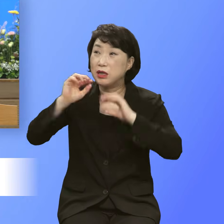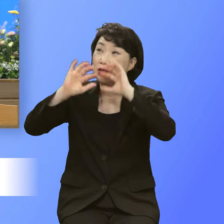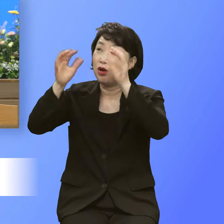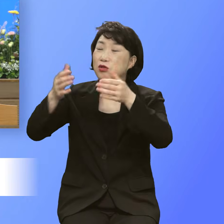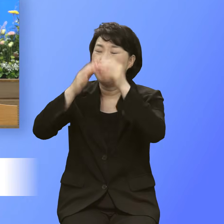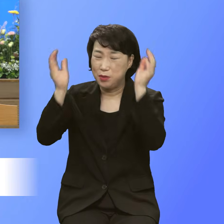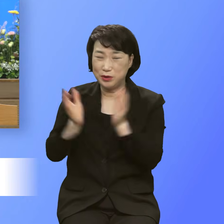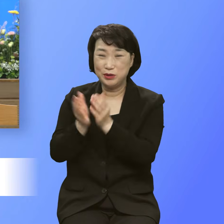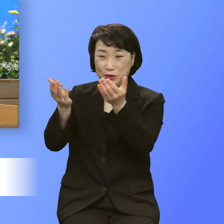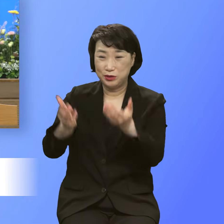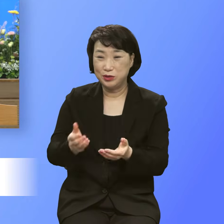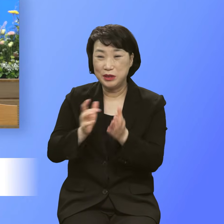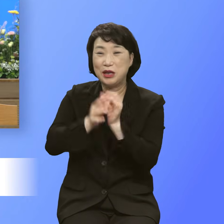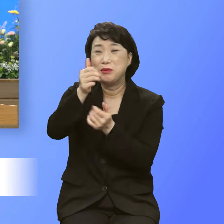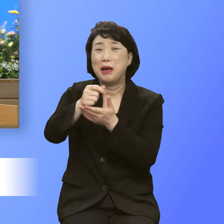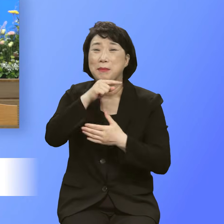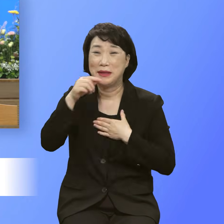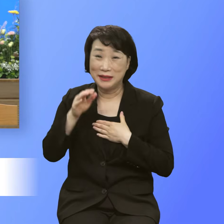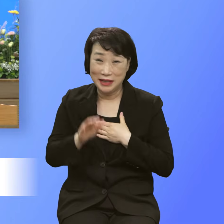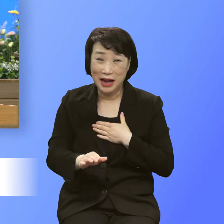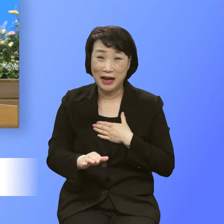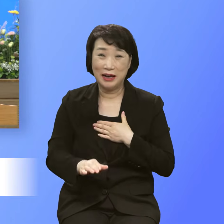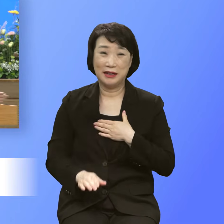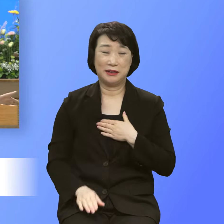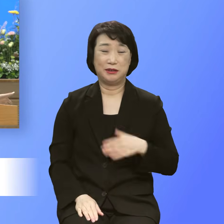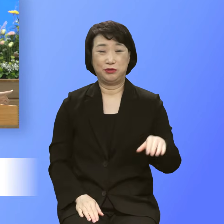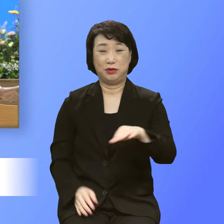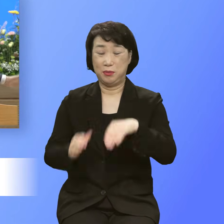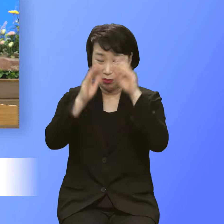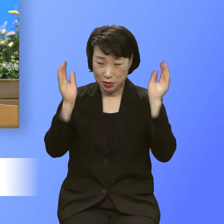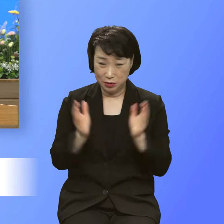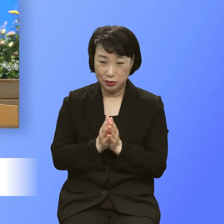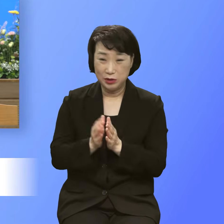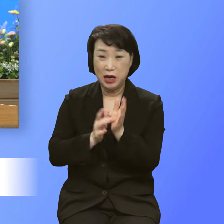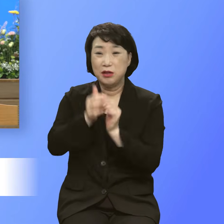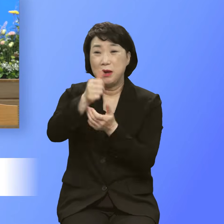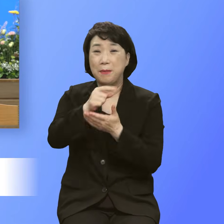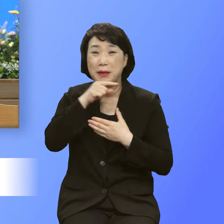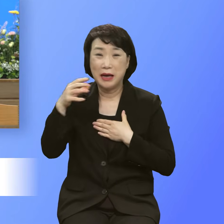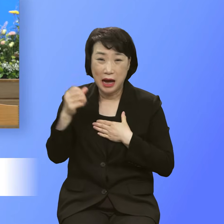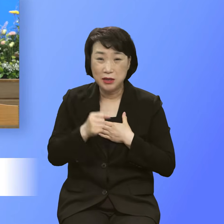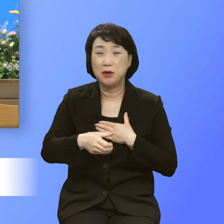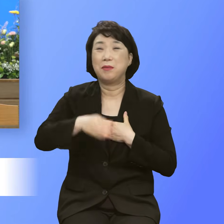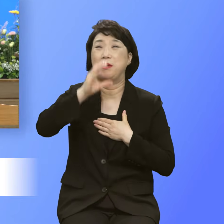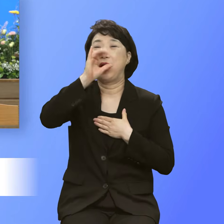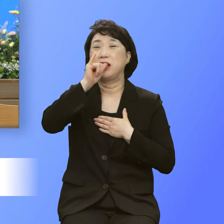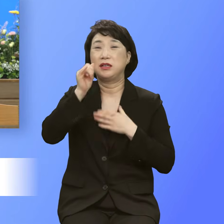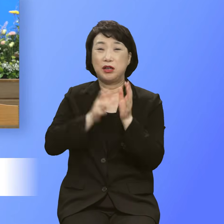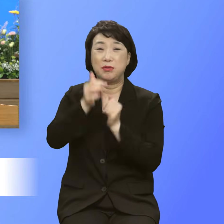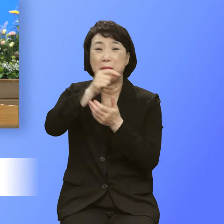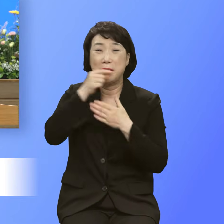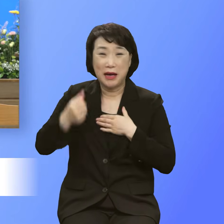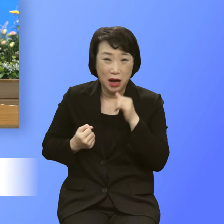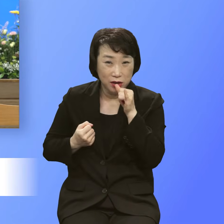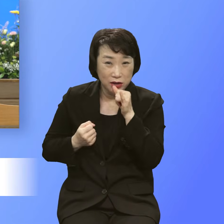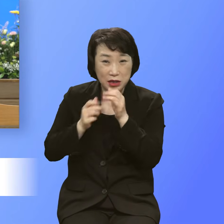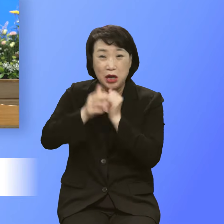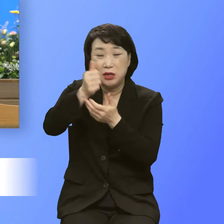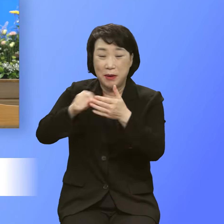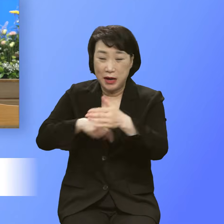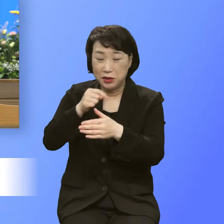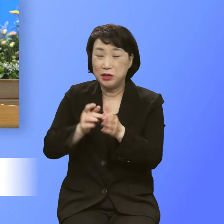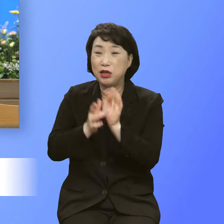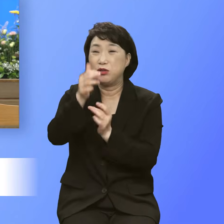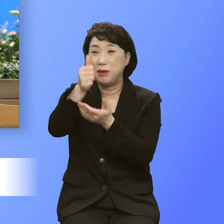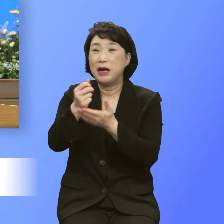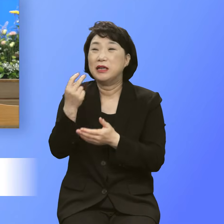천국을 유업으로 주시는 피다. 우리 모두가 그 피를 마심으로 그 피가 내 안에 있으므로 예수 안에서 그의